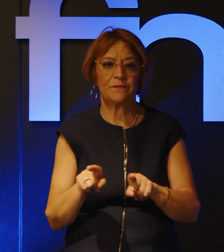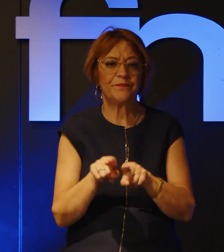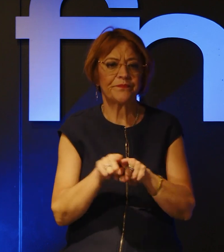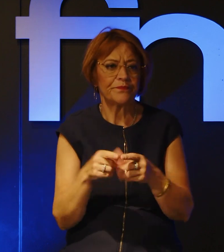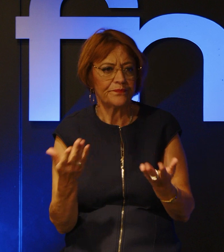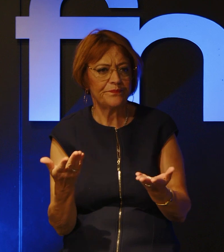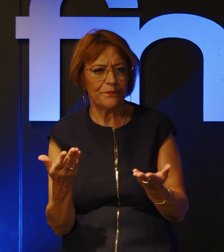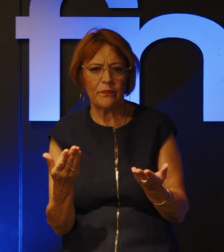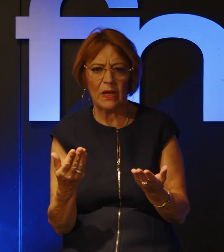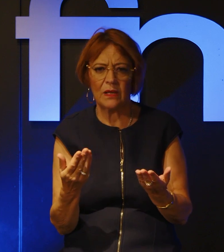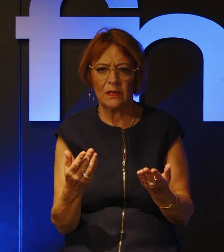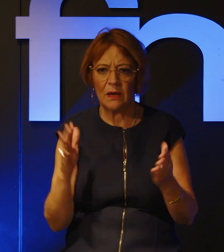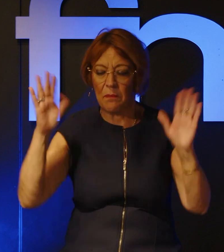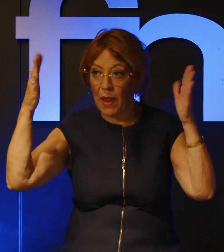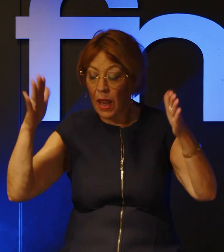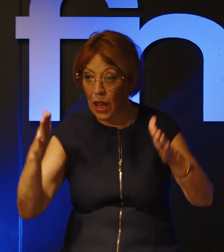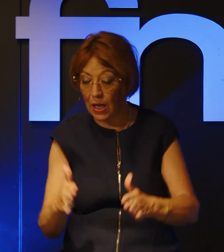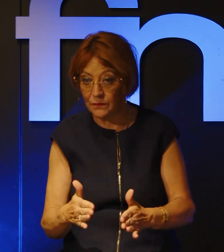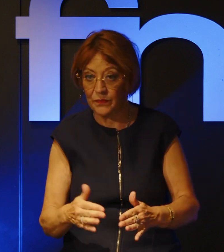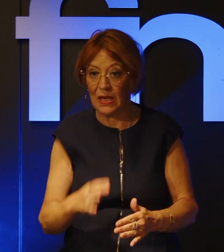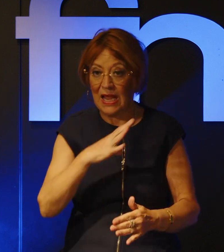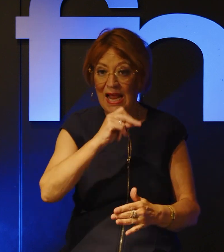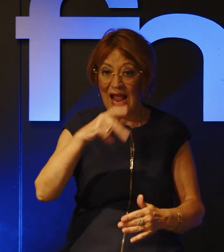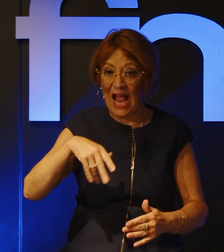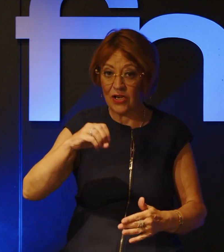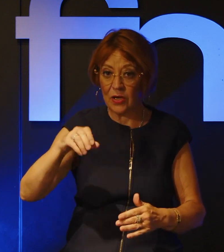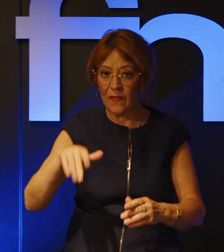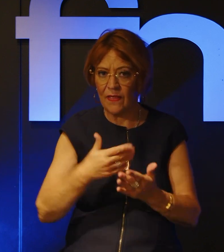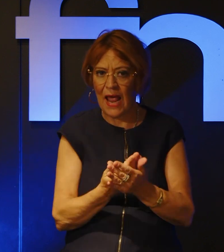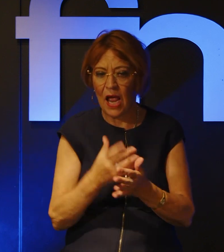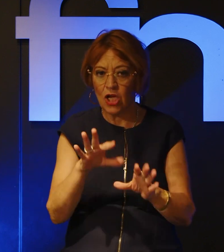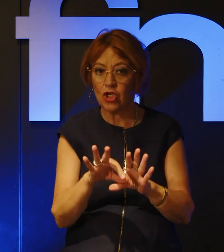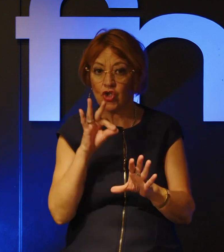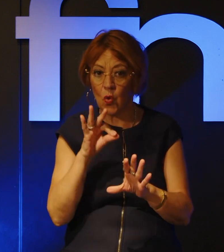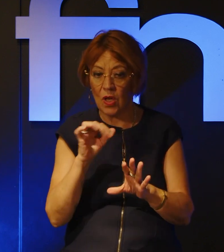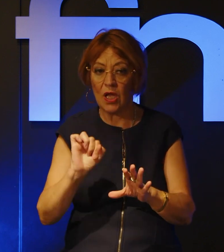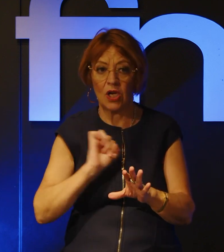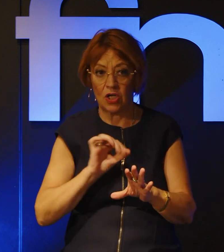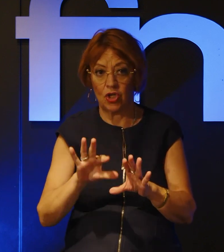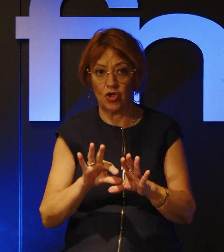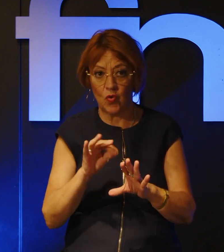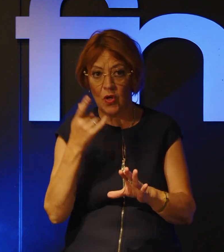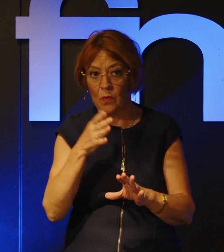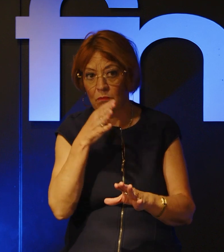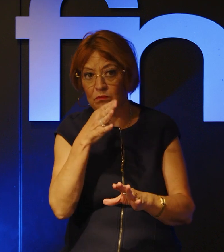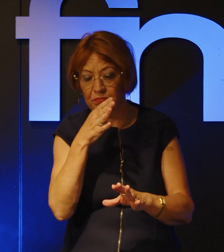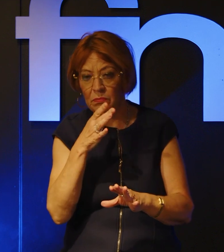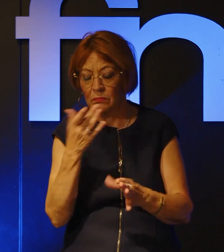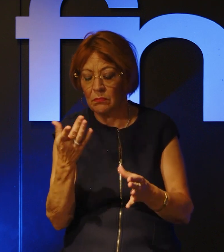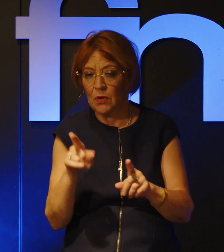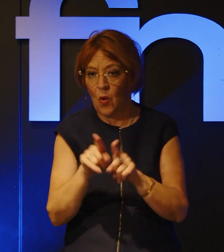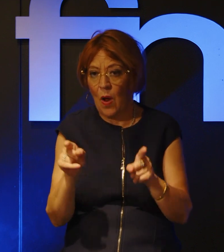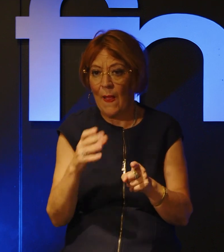eh restringe como é evidente um Canon define e portanto a partir do momento em que é uma escolha e que é não só uma escolha uma definição apriorística por